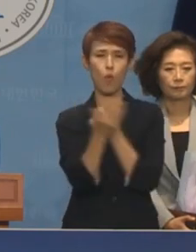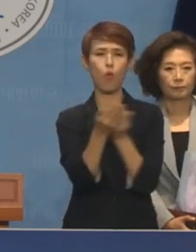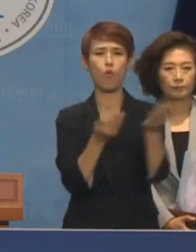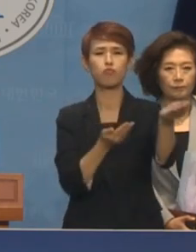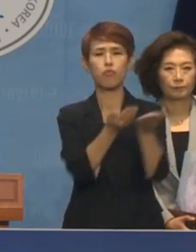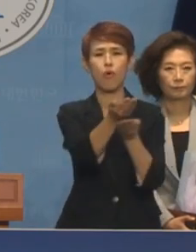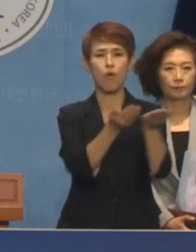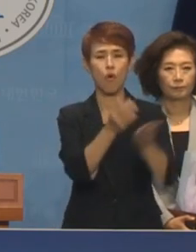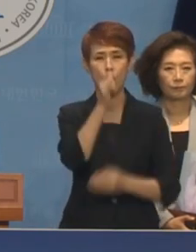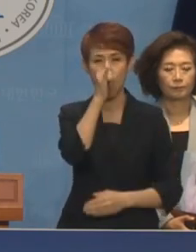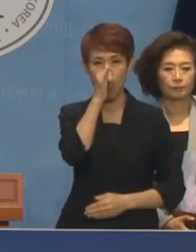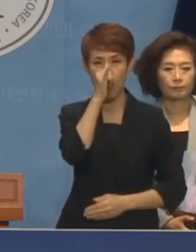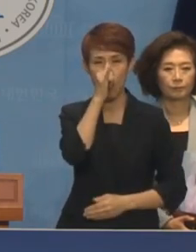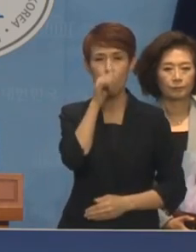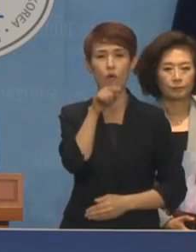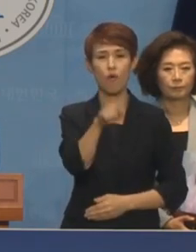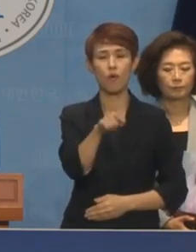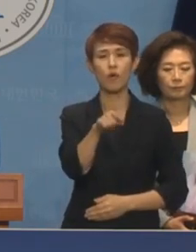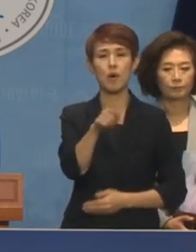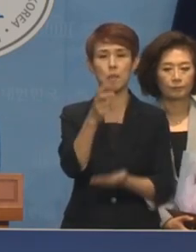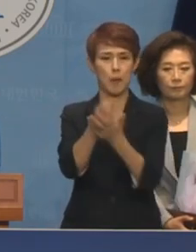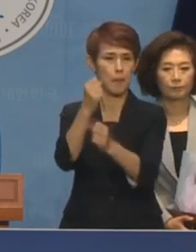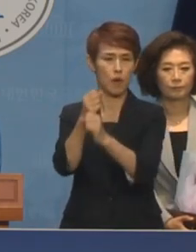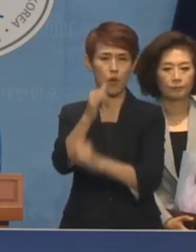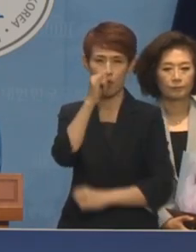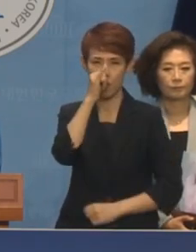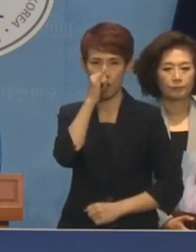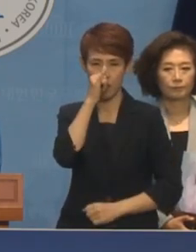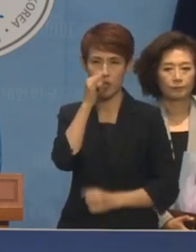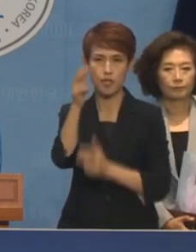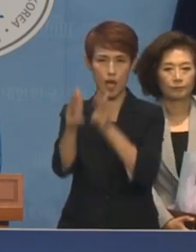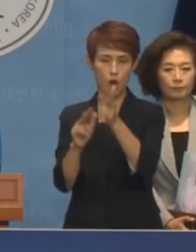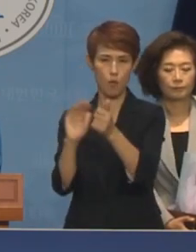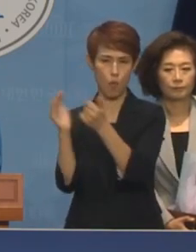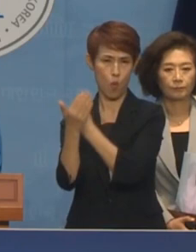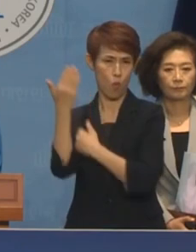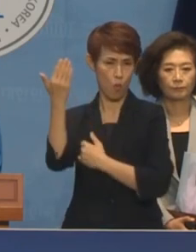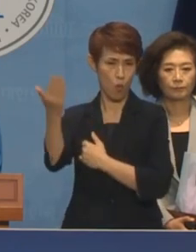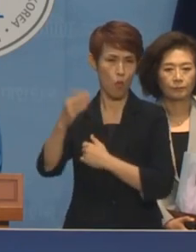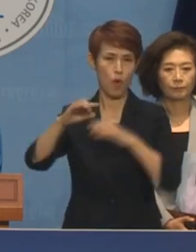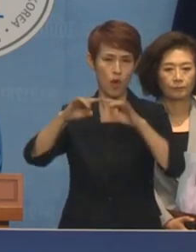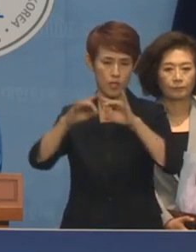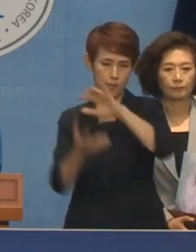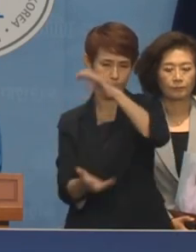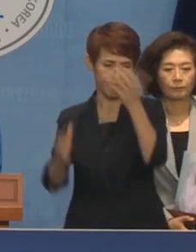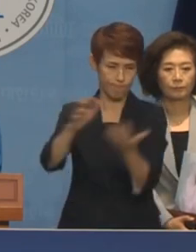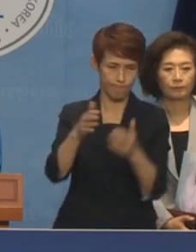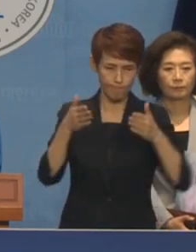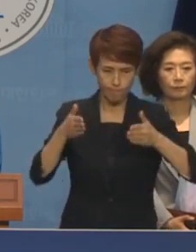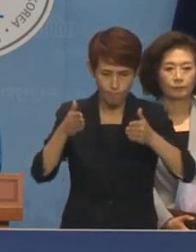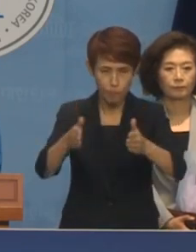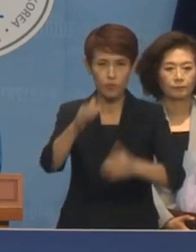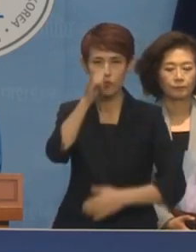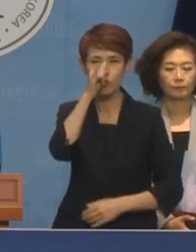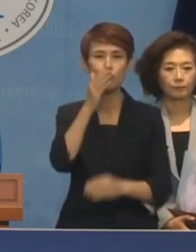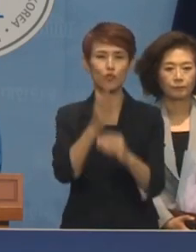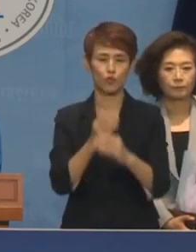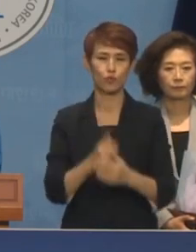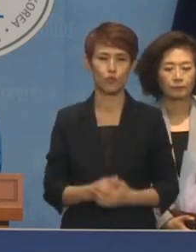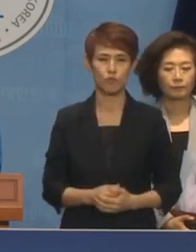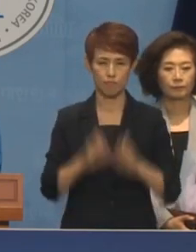내용의 인플레이션 감축법 등을 제정해서 자국 산업을 보호하고 에너지 전환을 가속화해 나가고